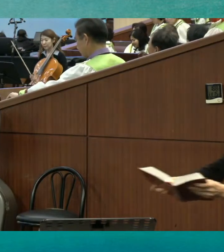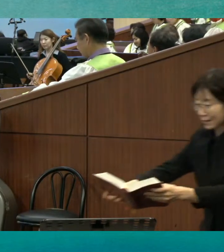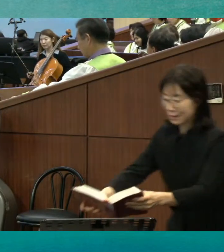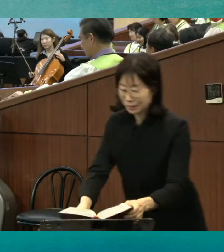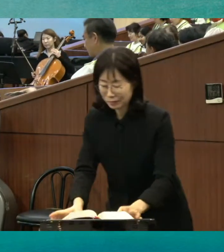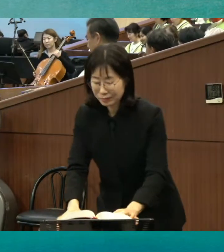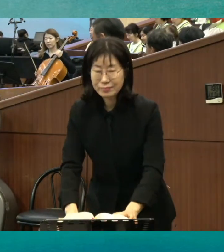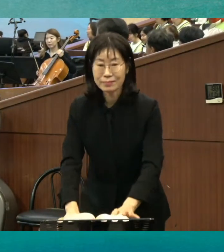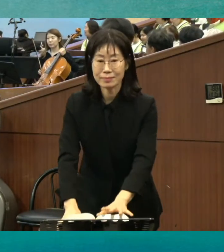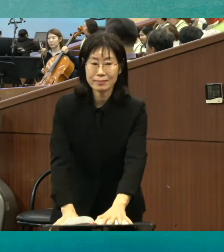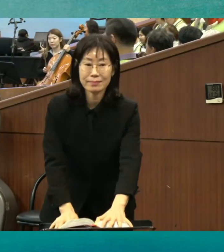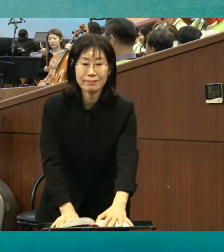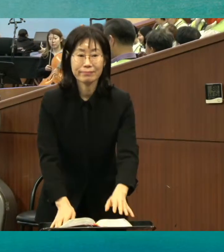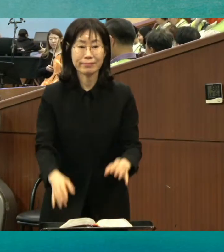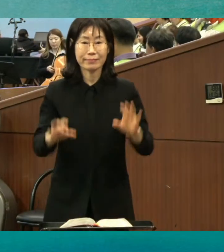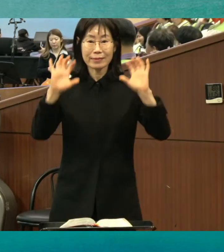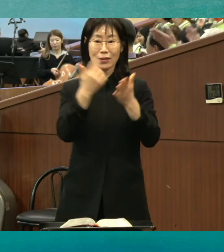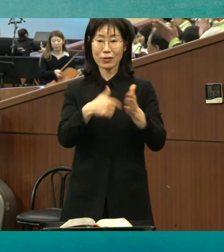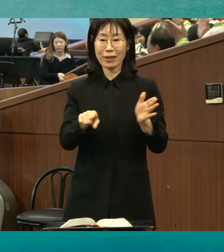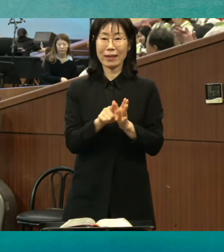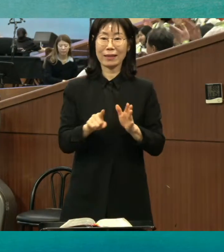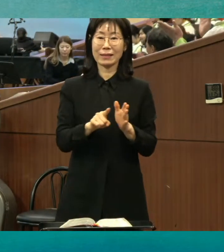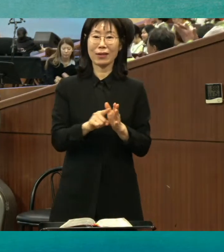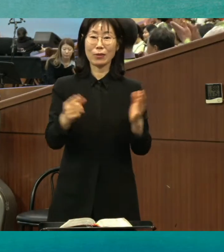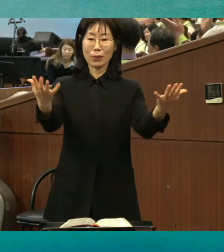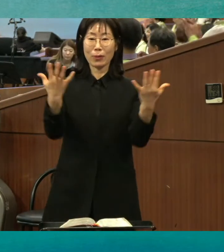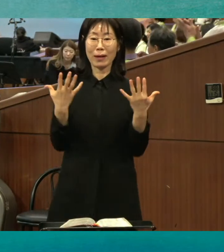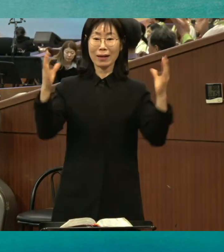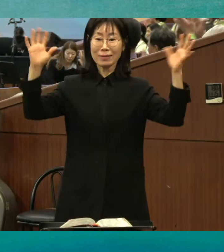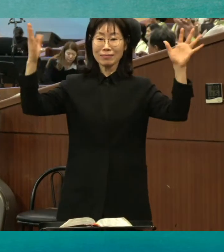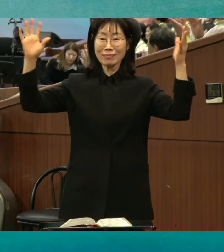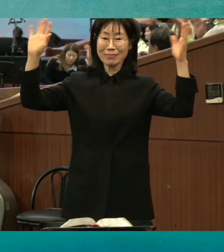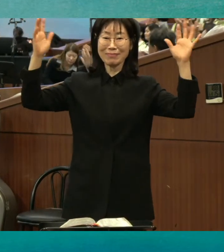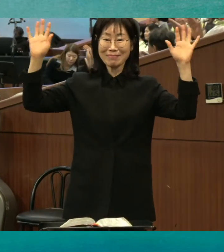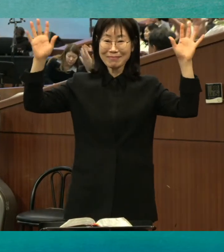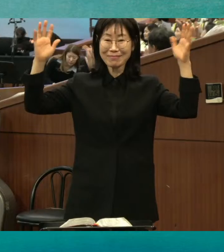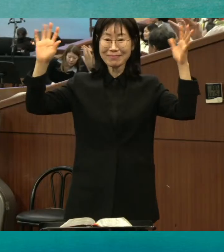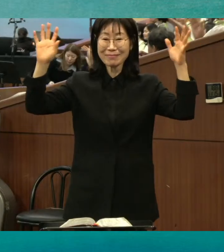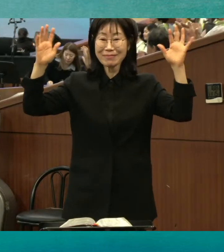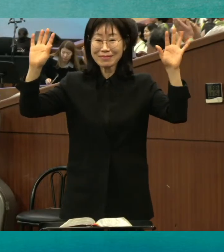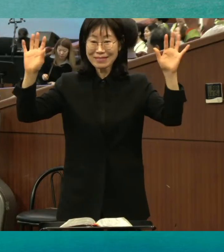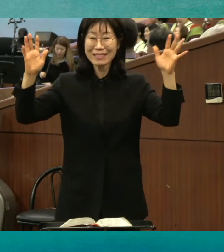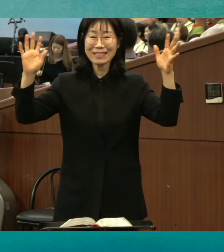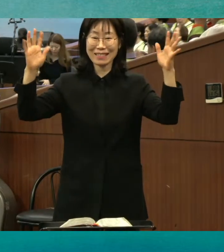자, 우리 어린이들을 위해서 박수 한번 치겠습니다. 환영합니다.